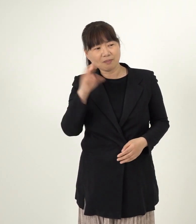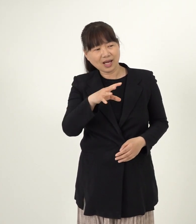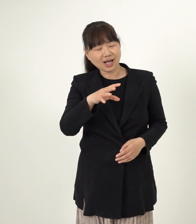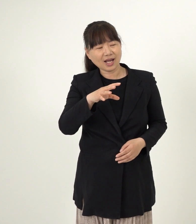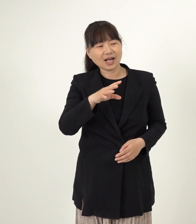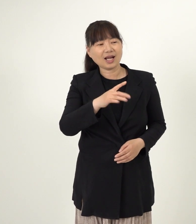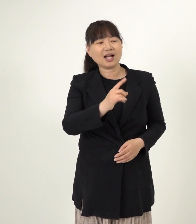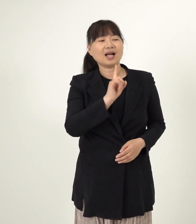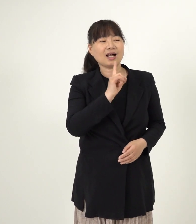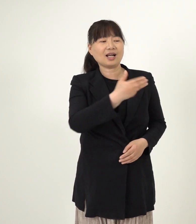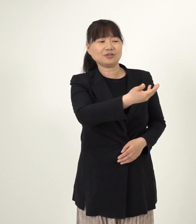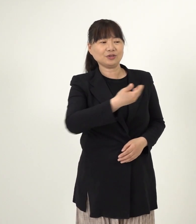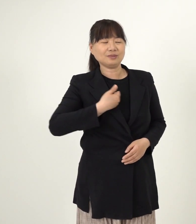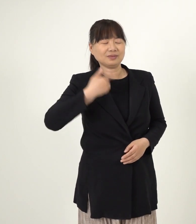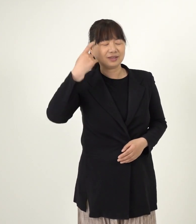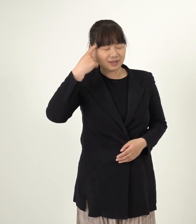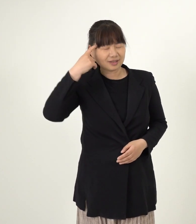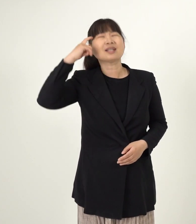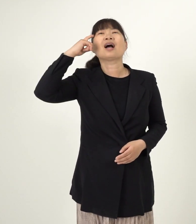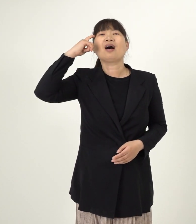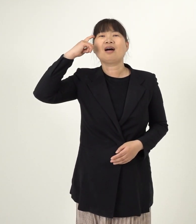해서 생각나서